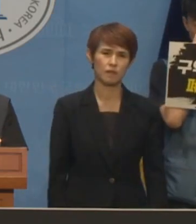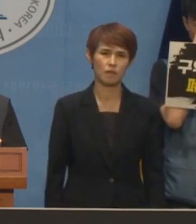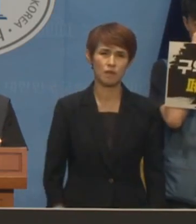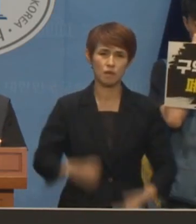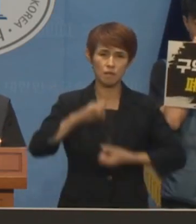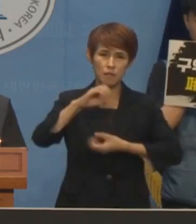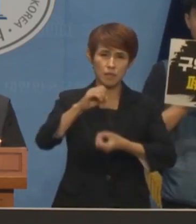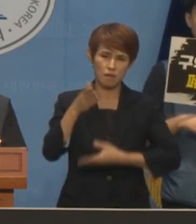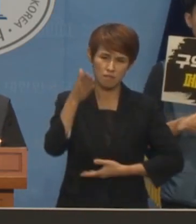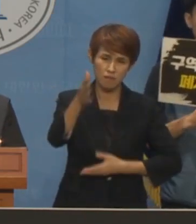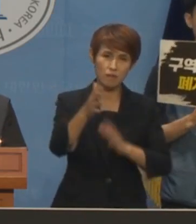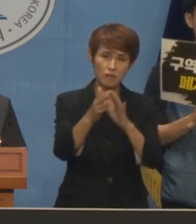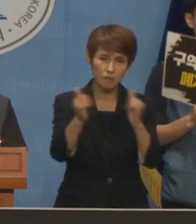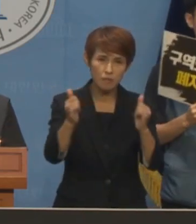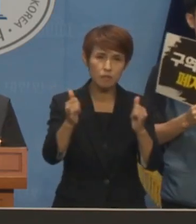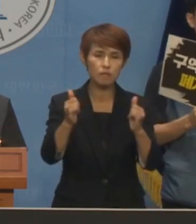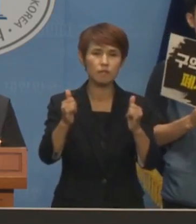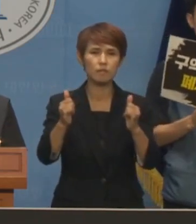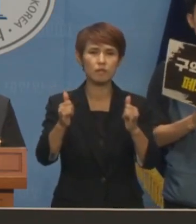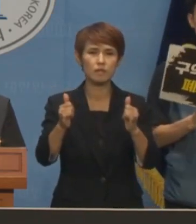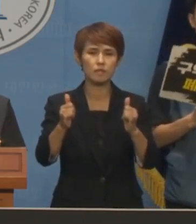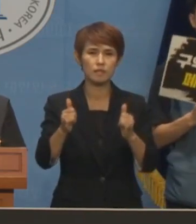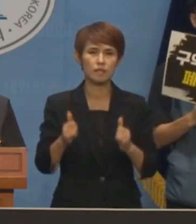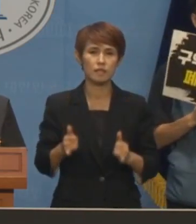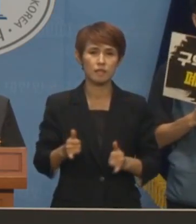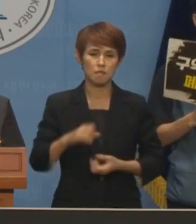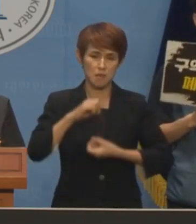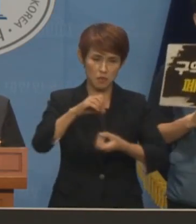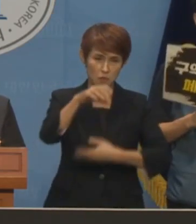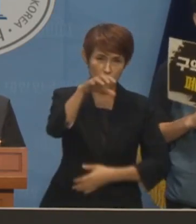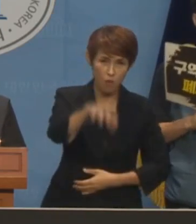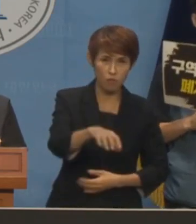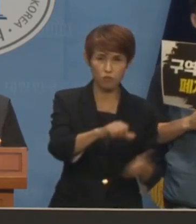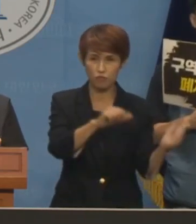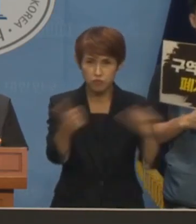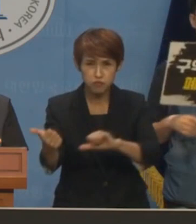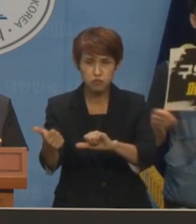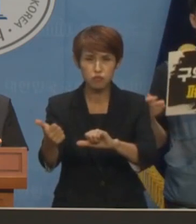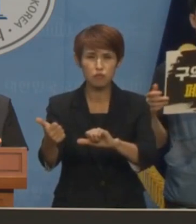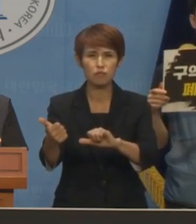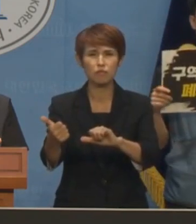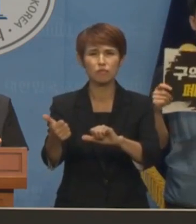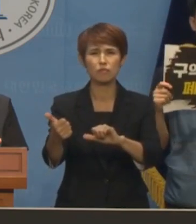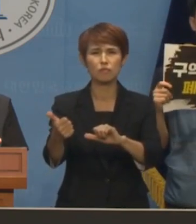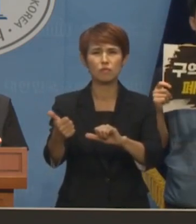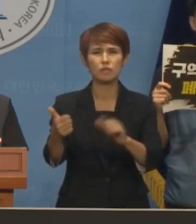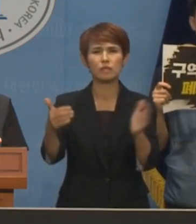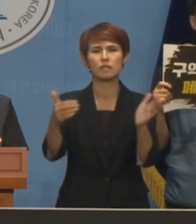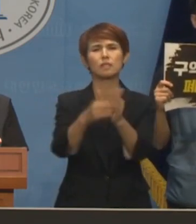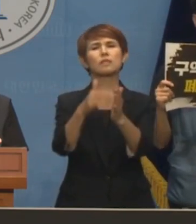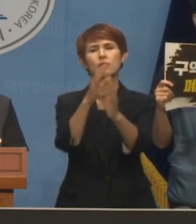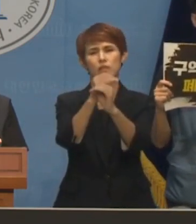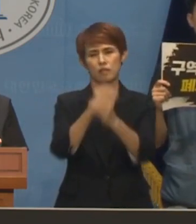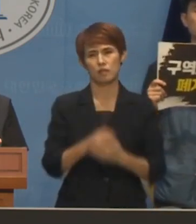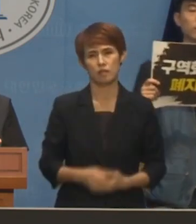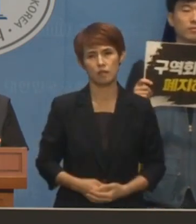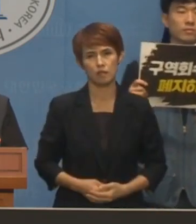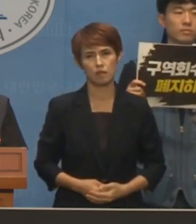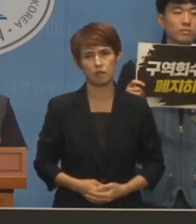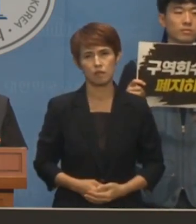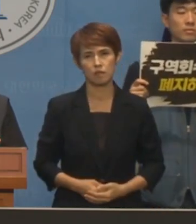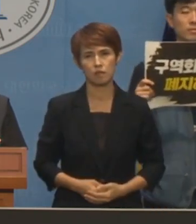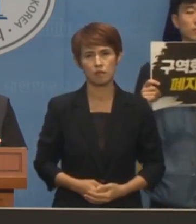도로에서 배송 현장에서 목숨을 잃어야 합니까 2010년 12월 23일